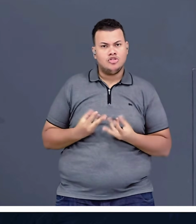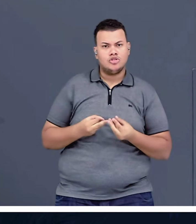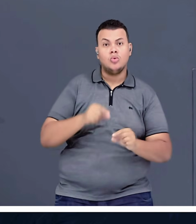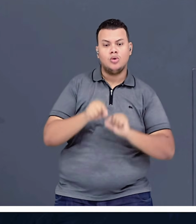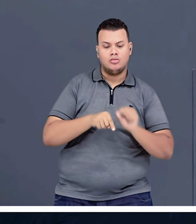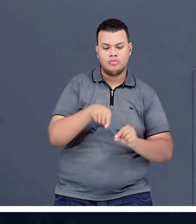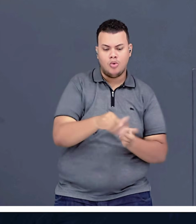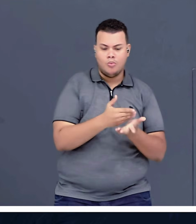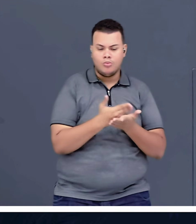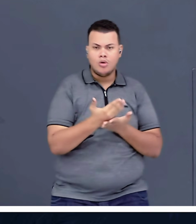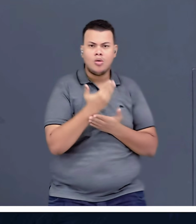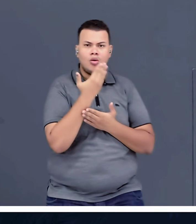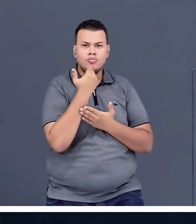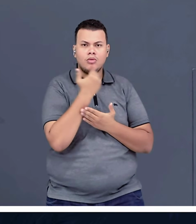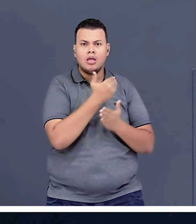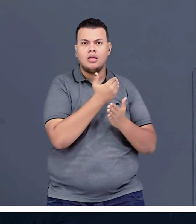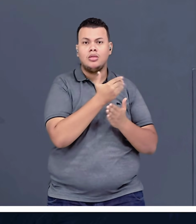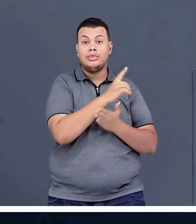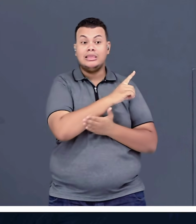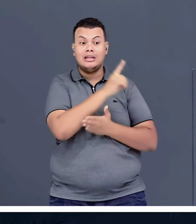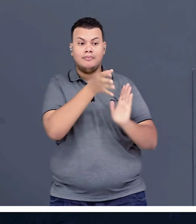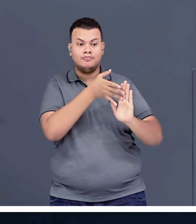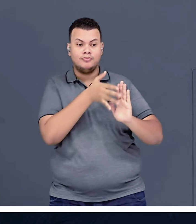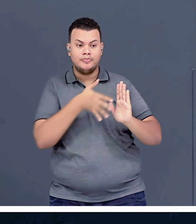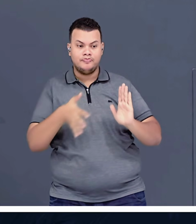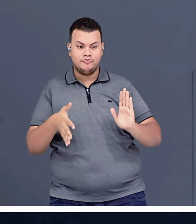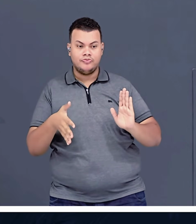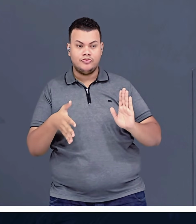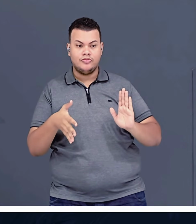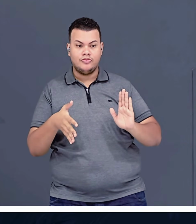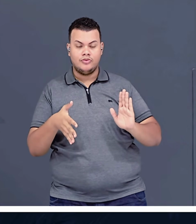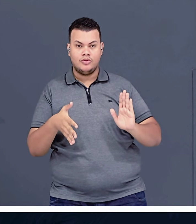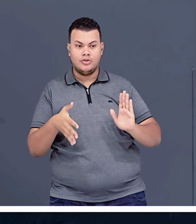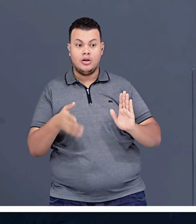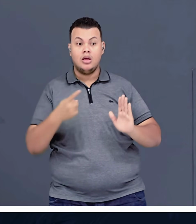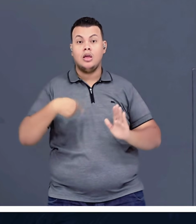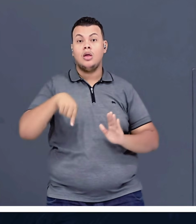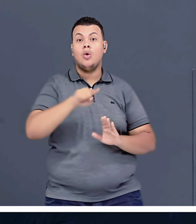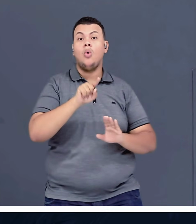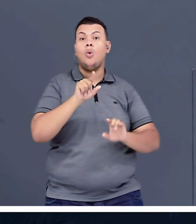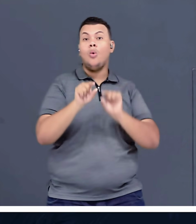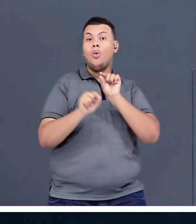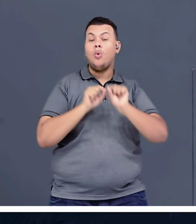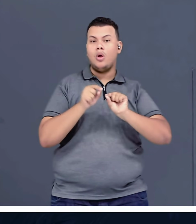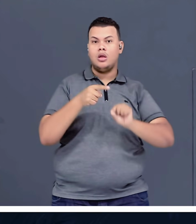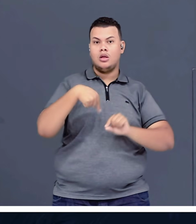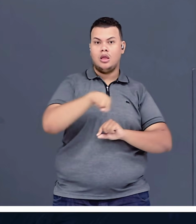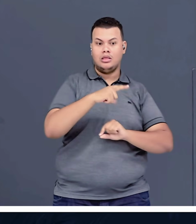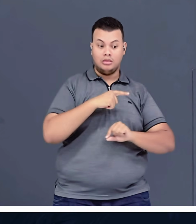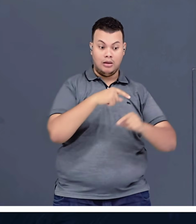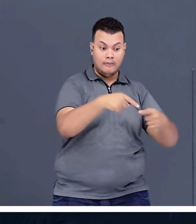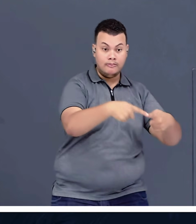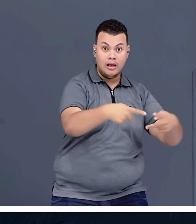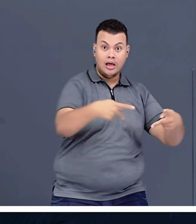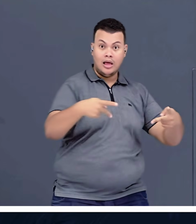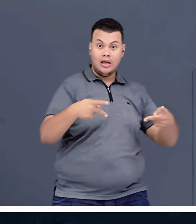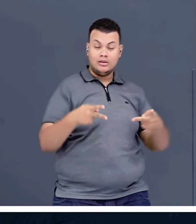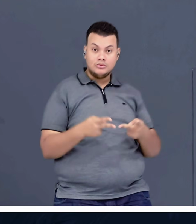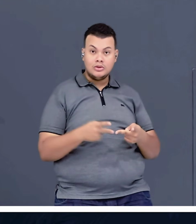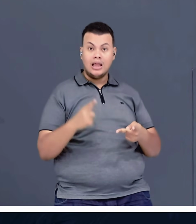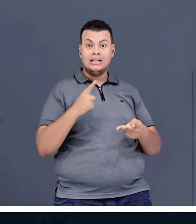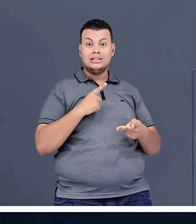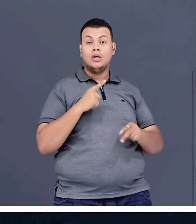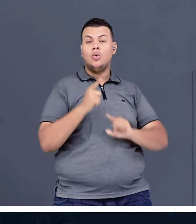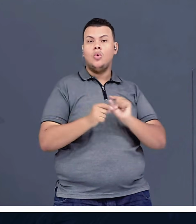pegava e fazia seu alimento durante aquele dia. E a ordem de Deus era que aquele vaso tinha que ser a